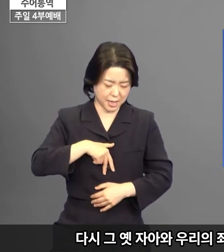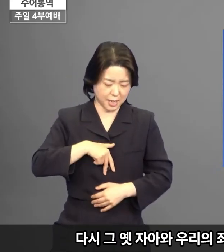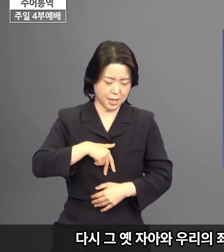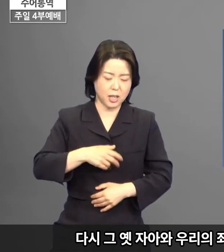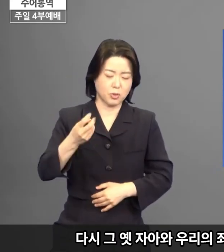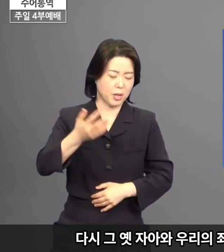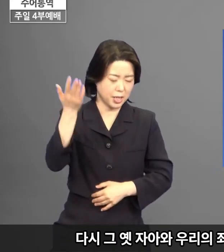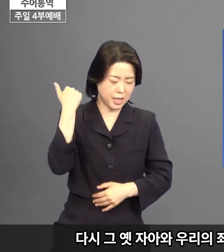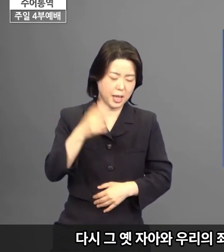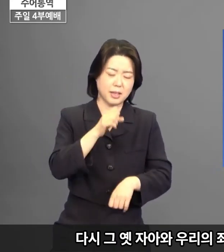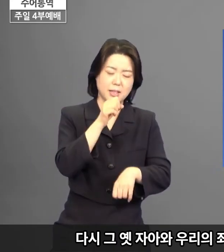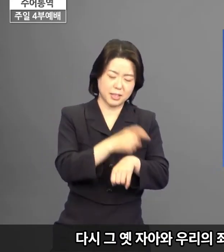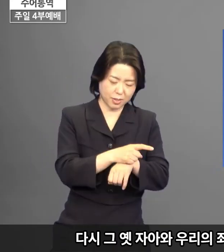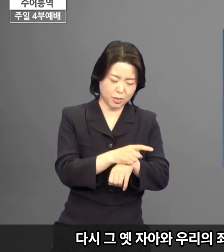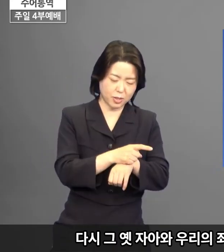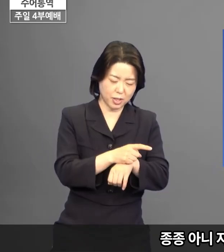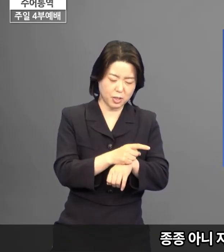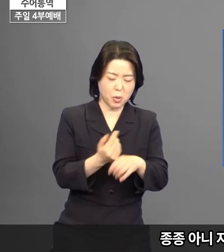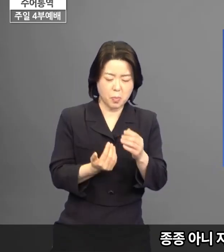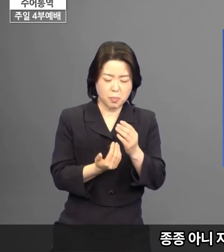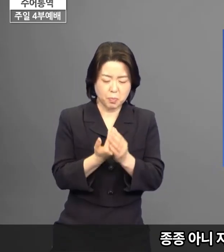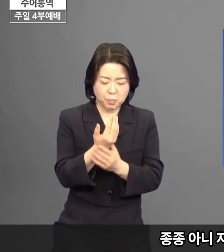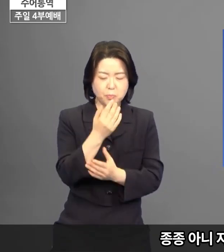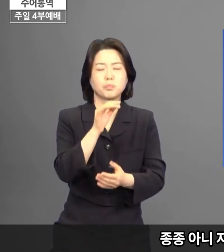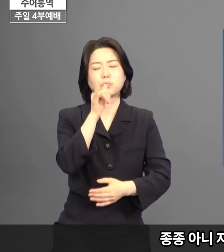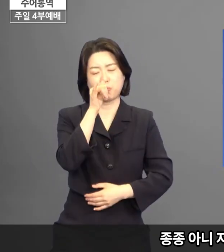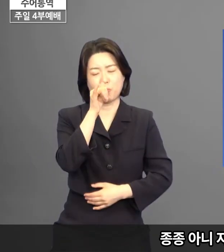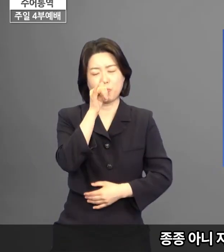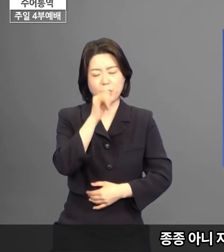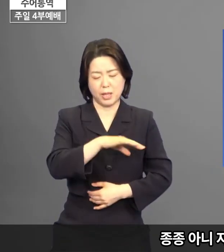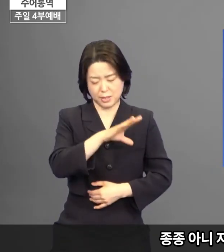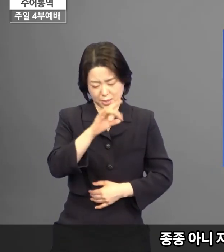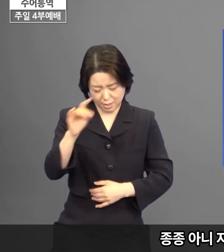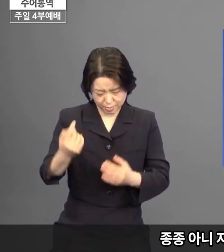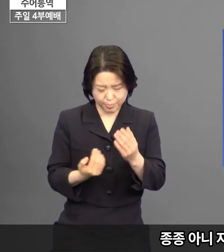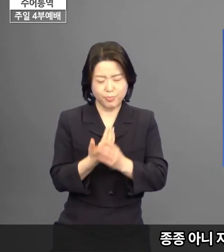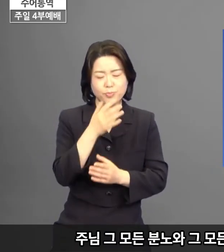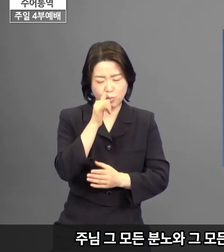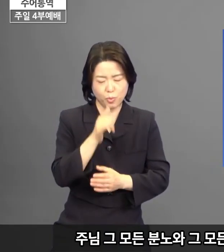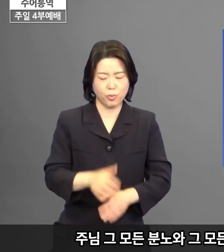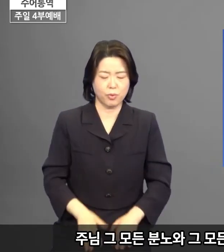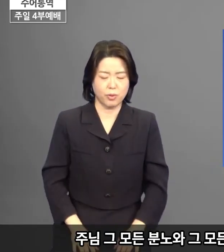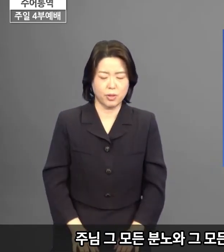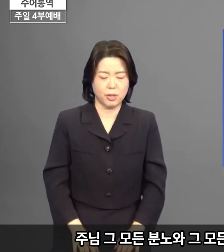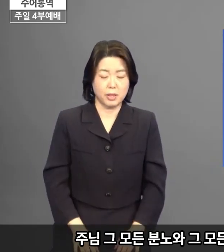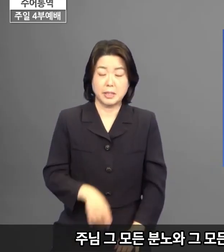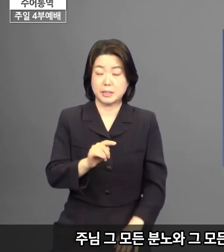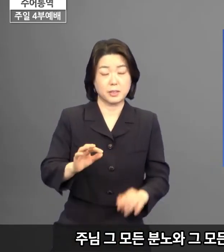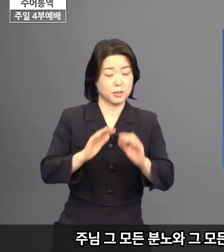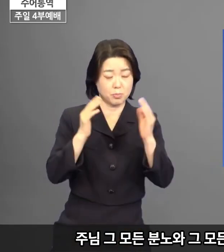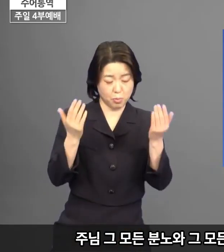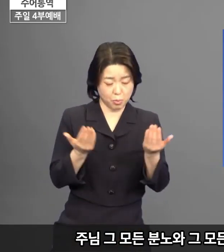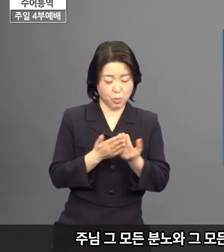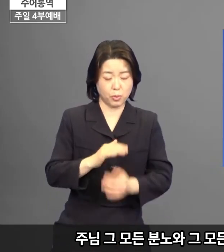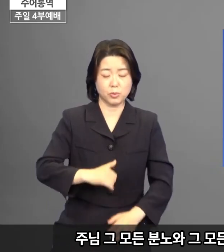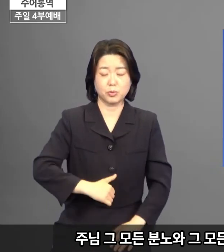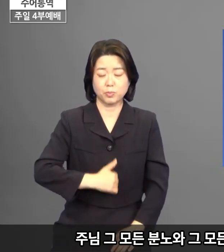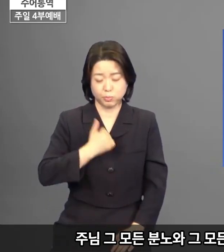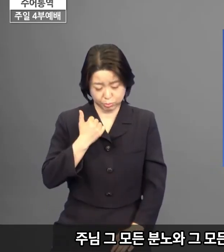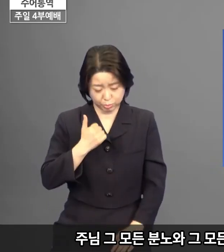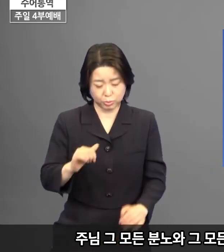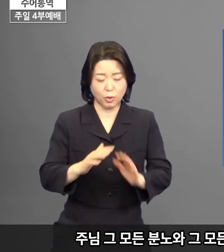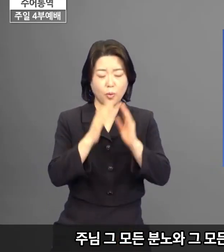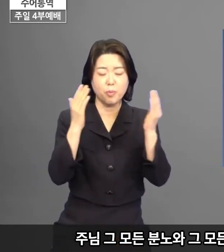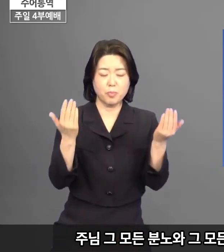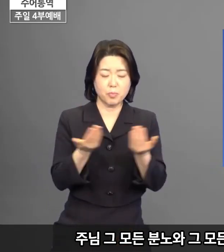우리의 죄성이 고개를 들려고 할 때가 종종, 아니 자주 있습니다. 주님, 그 모든 분노와 그